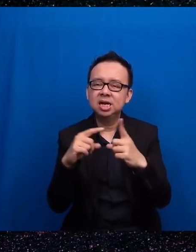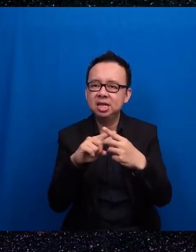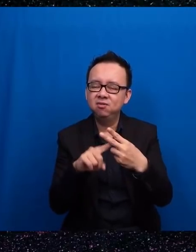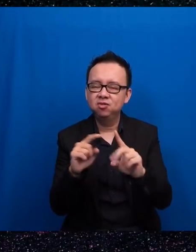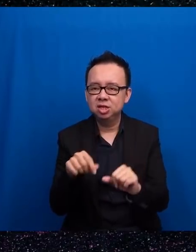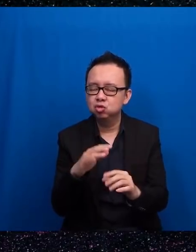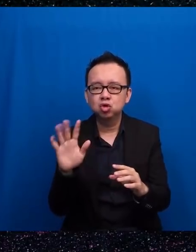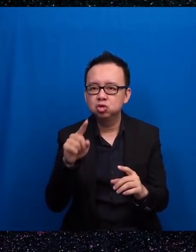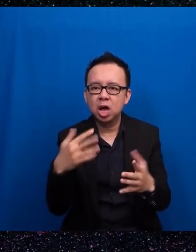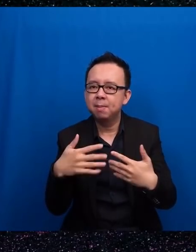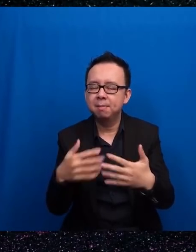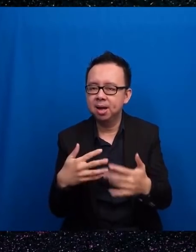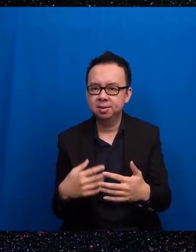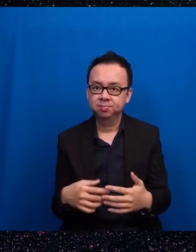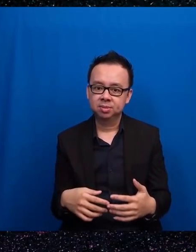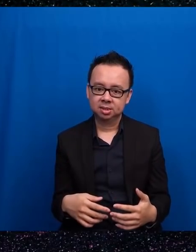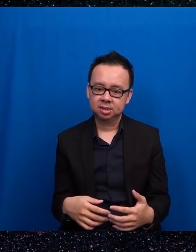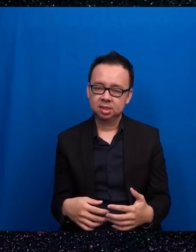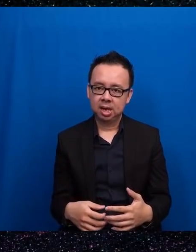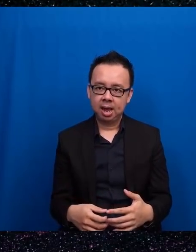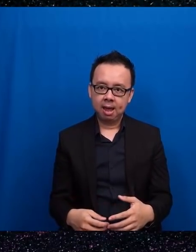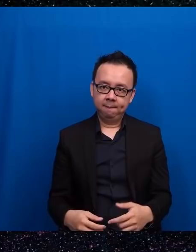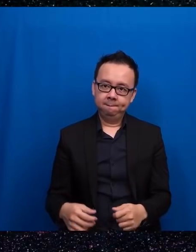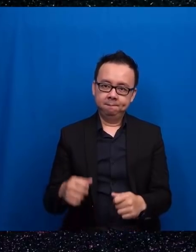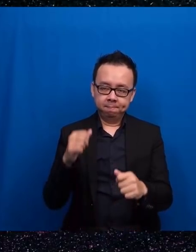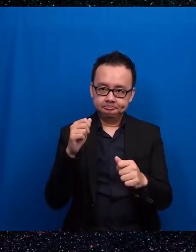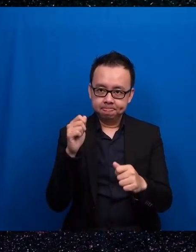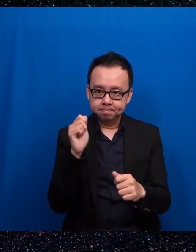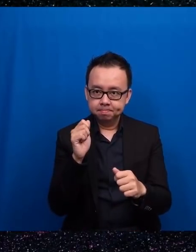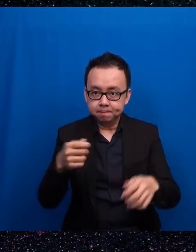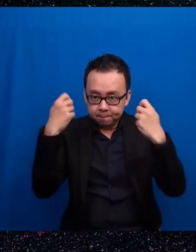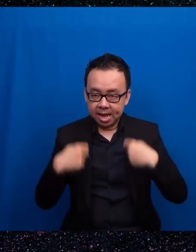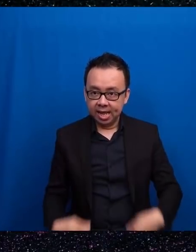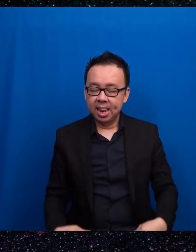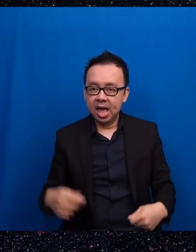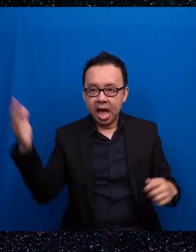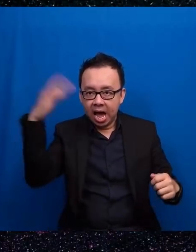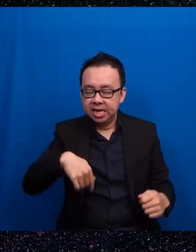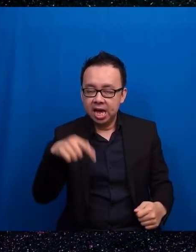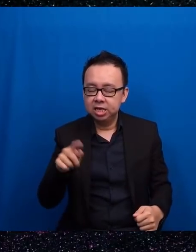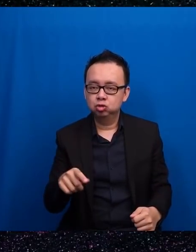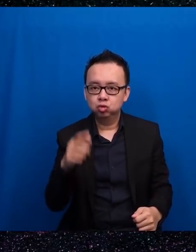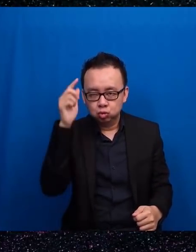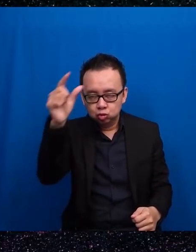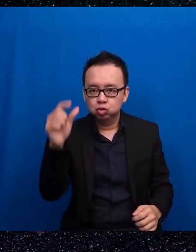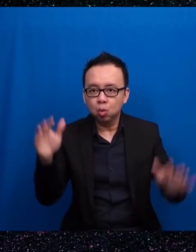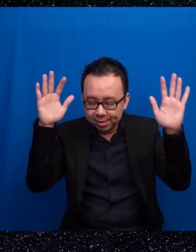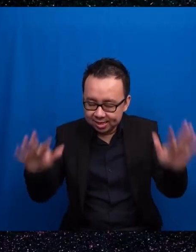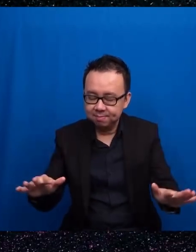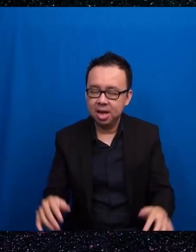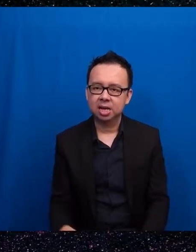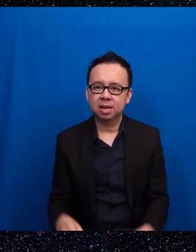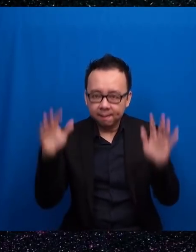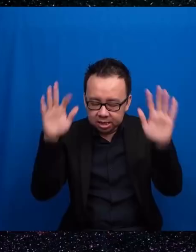apa-apa. Intinya adalah pakailah hari tersebut untuk banyak-banyak menyembah. Menyembah Tuhan itu nggak perlu tutup mata, angkat